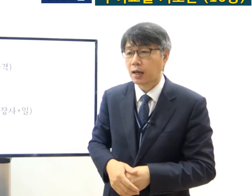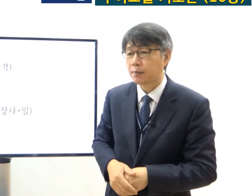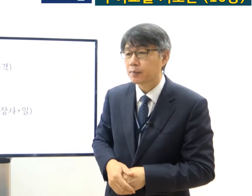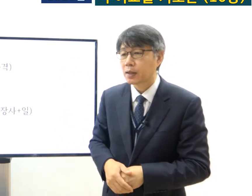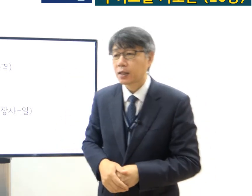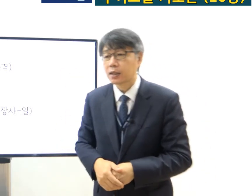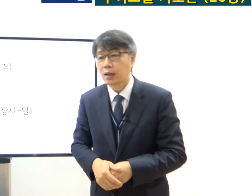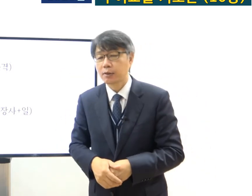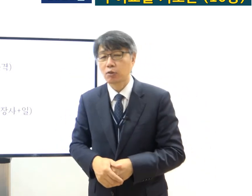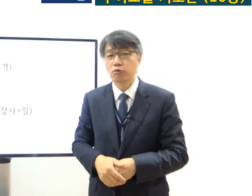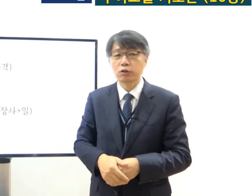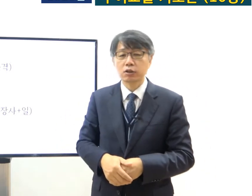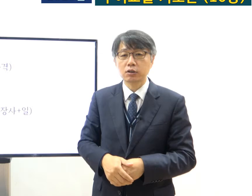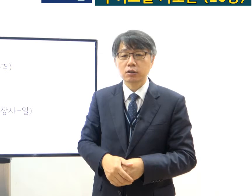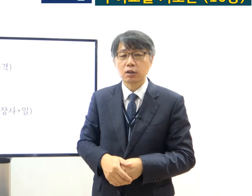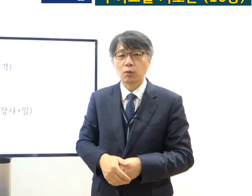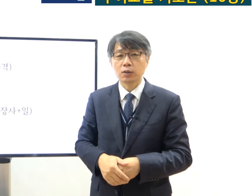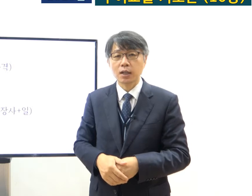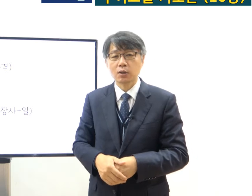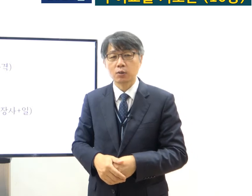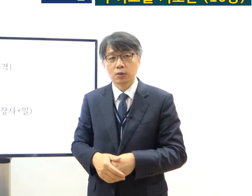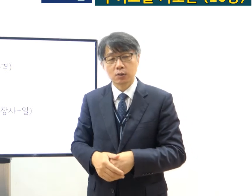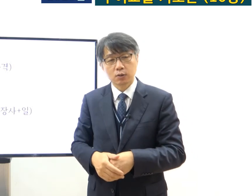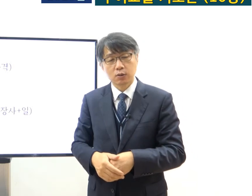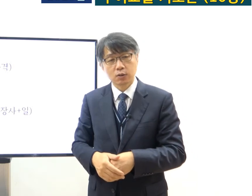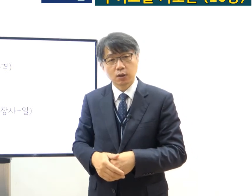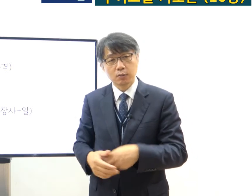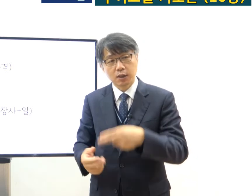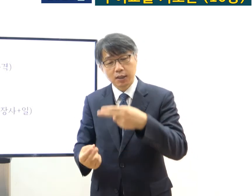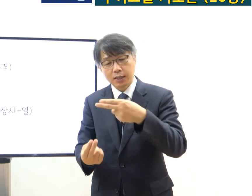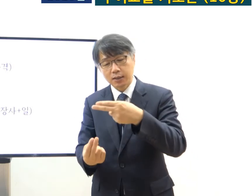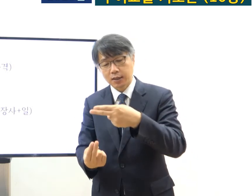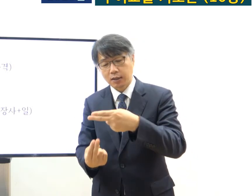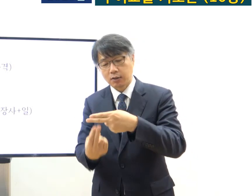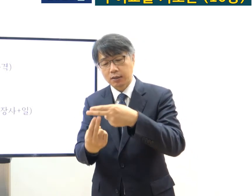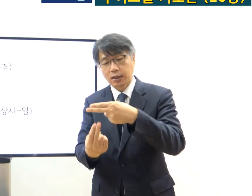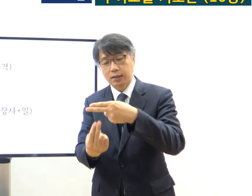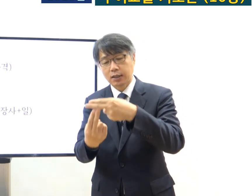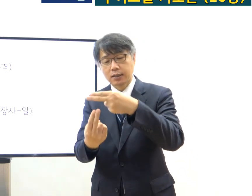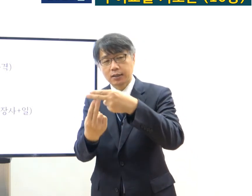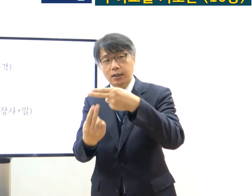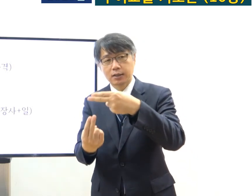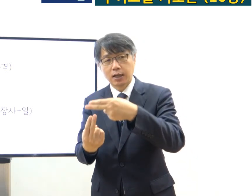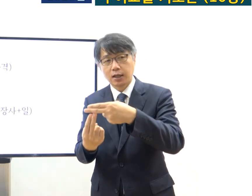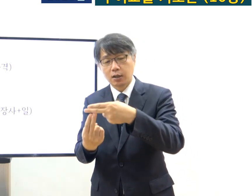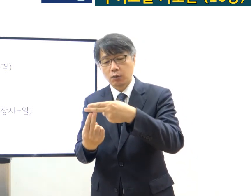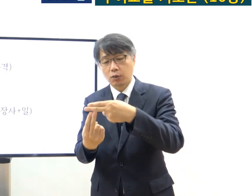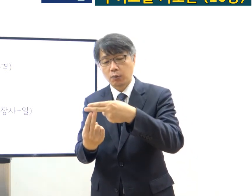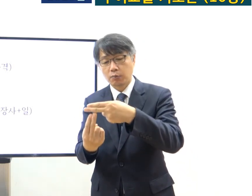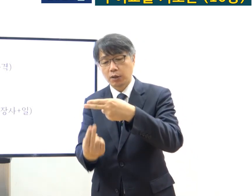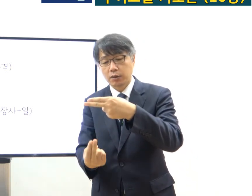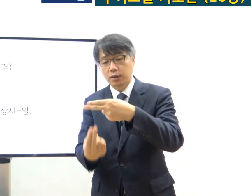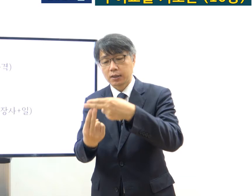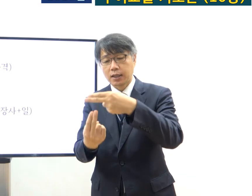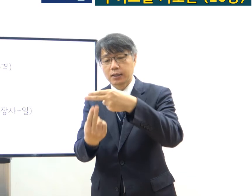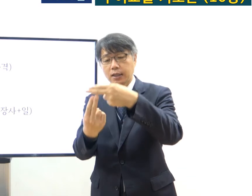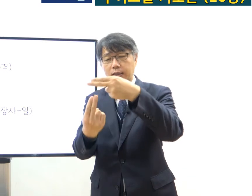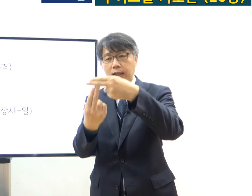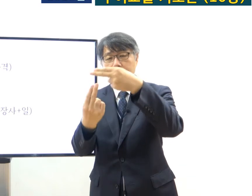은행입니다. 그 다음에 저축은 통장에서 적금 이렇게 쌓이는 거잖아요. 착착착. 자, 이렇게 보면 착착착착